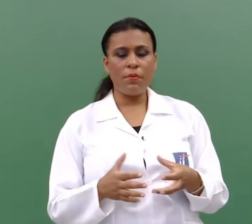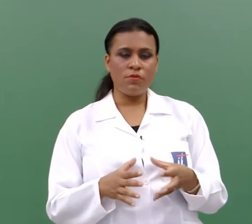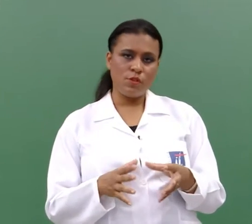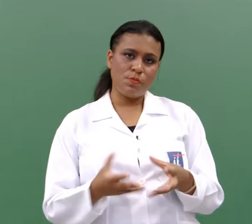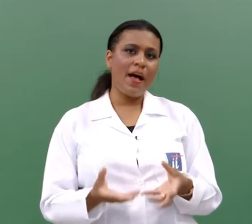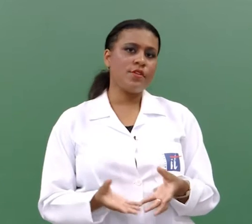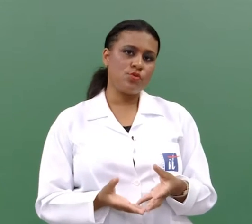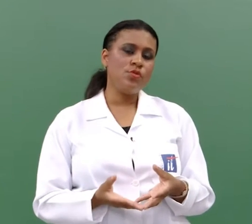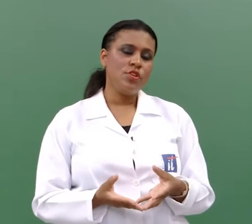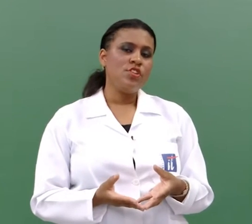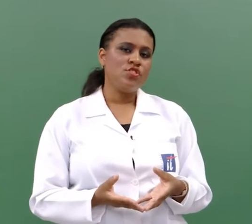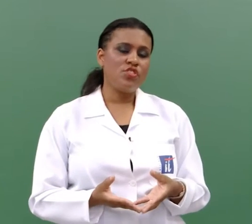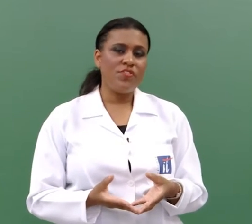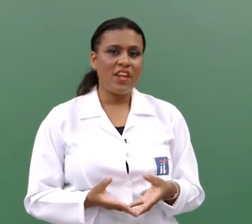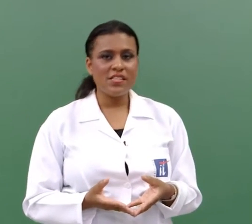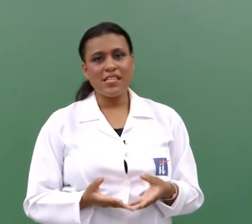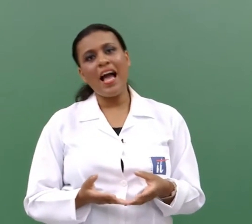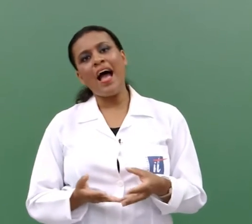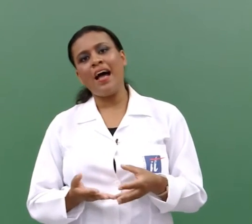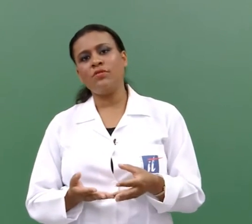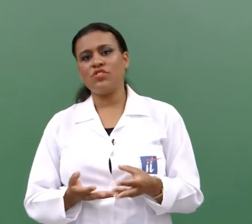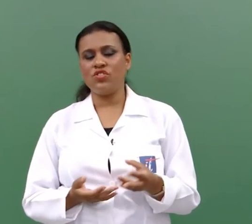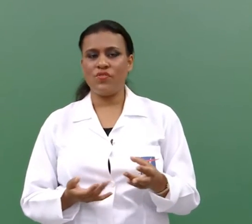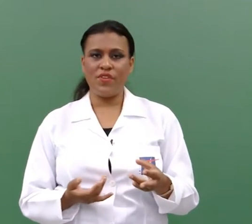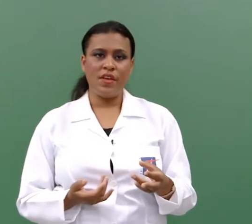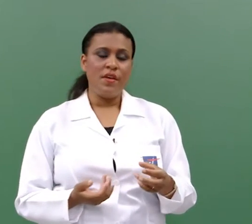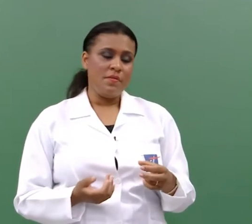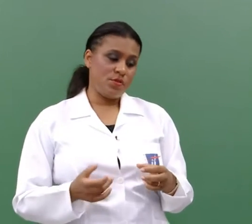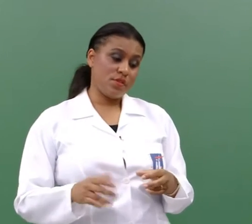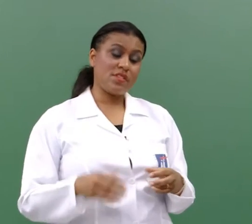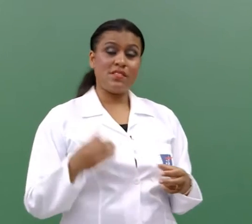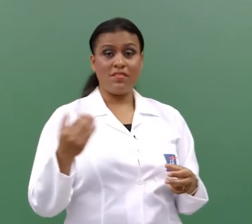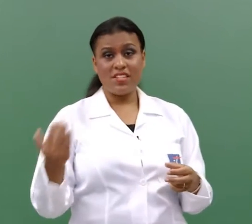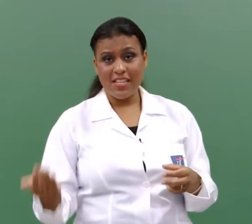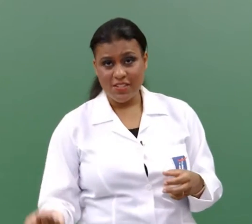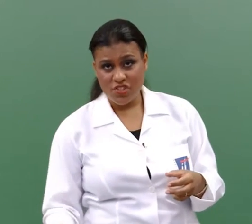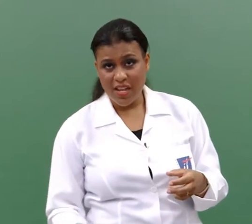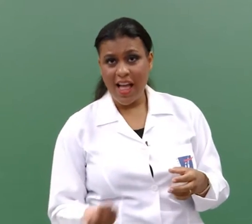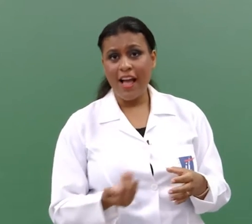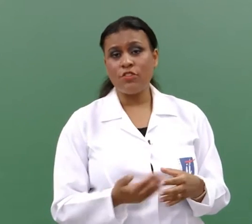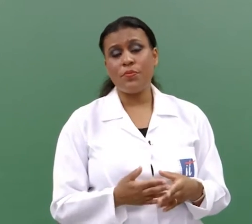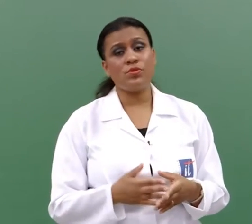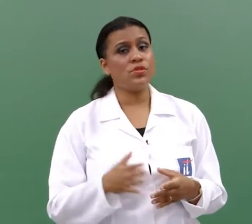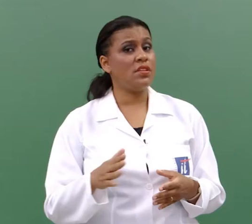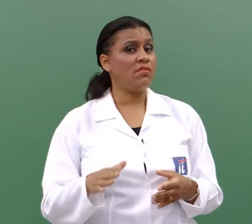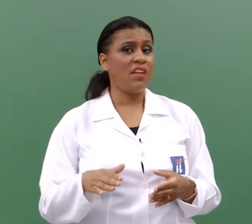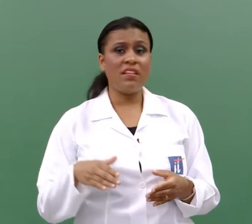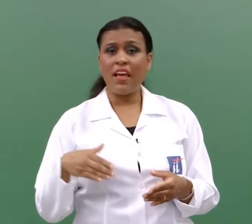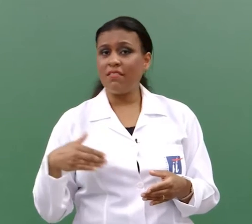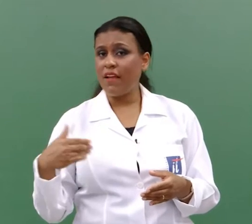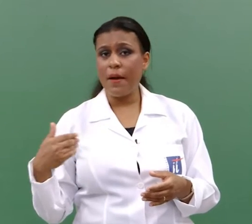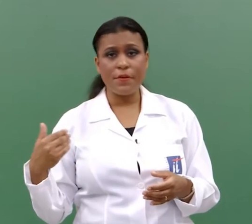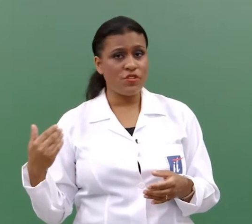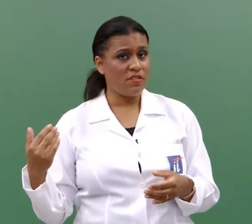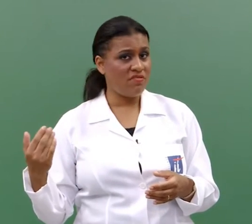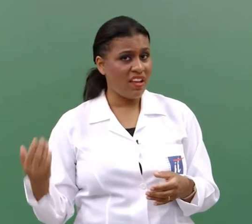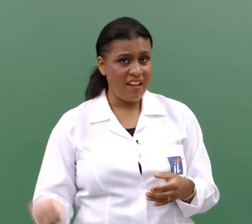num espaço diferenciado, a gente vê pessoas que são deixadas de lado, pessoas que não têm nem intérprete, não têm